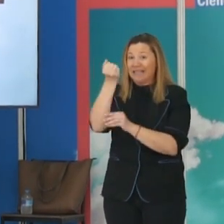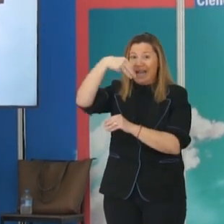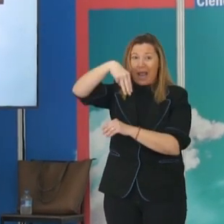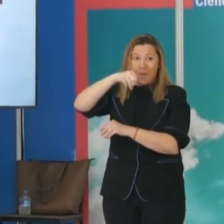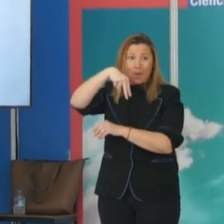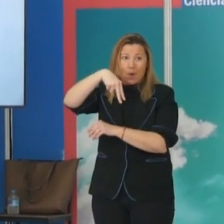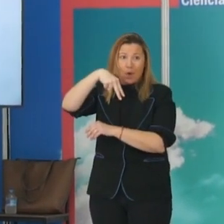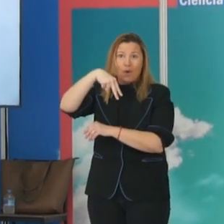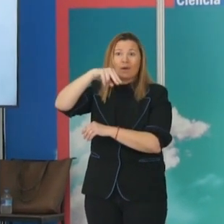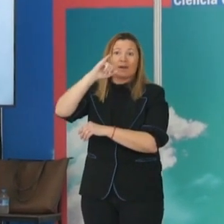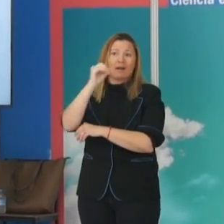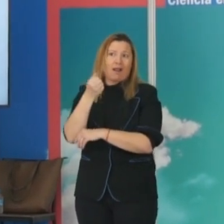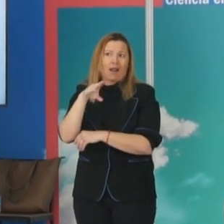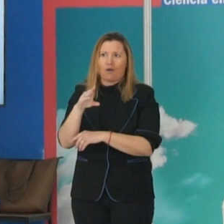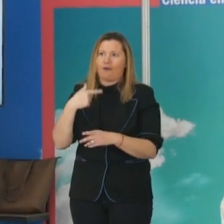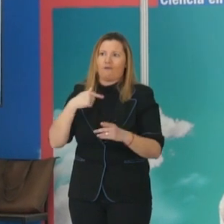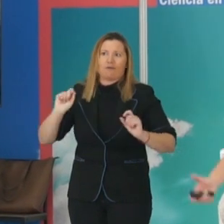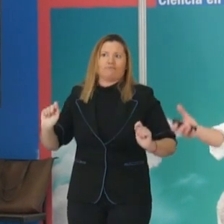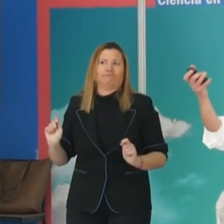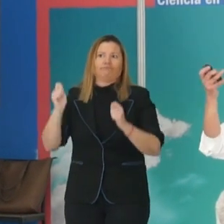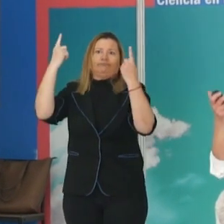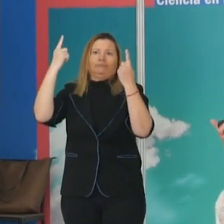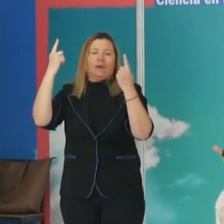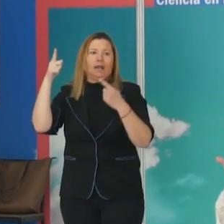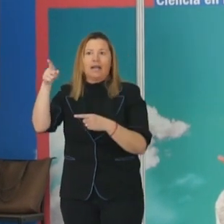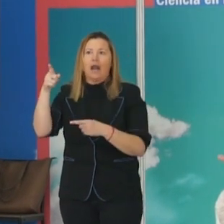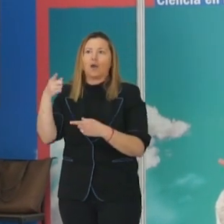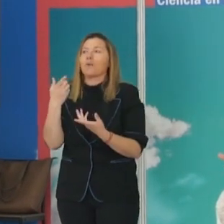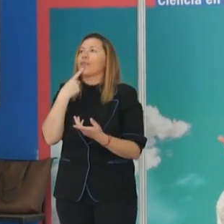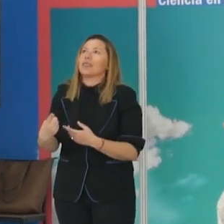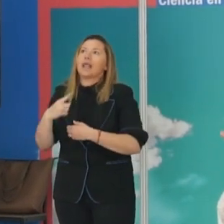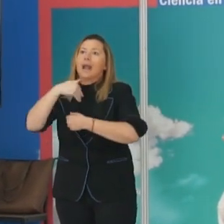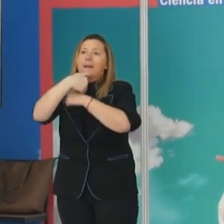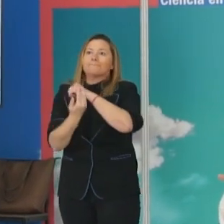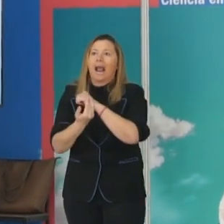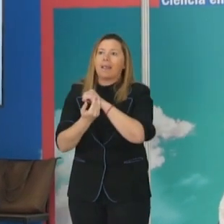grandes de la historia de la química. Se decía que era obtener el pan del aire,